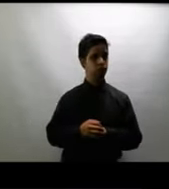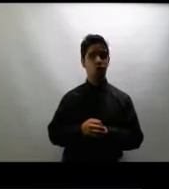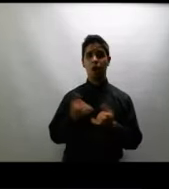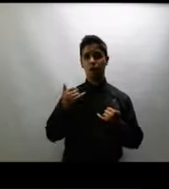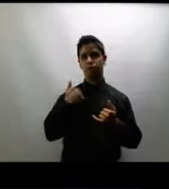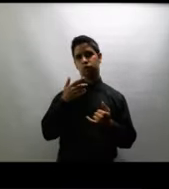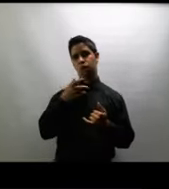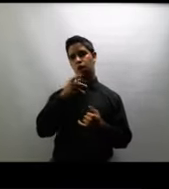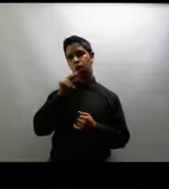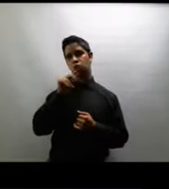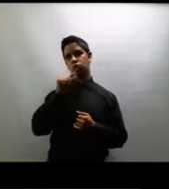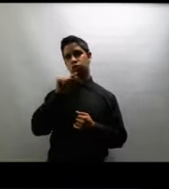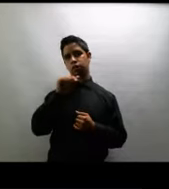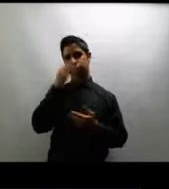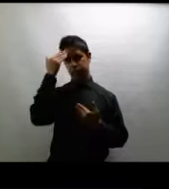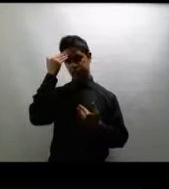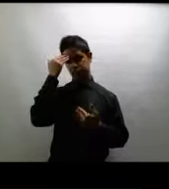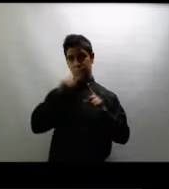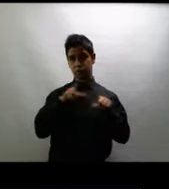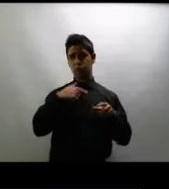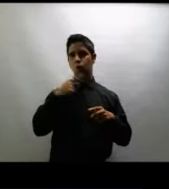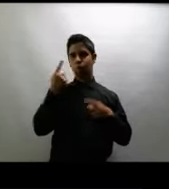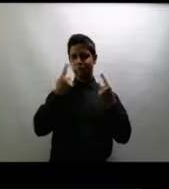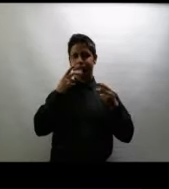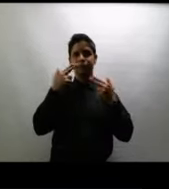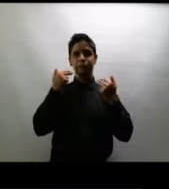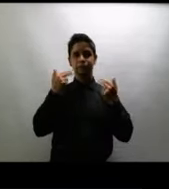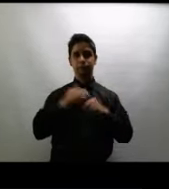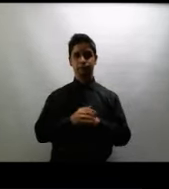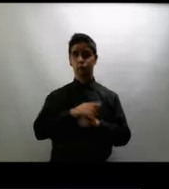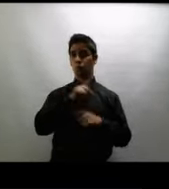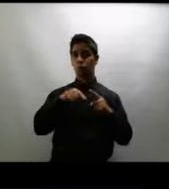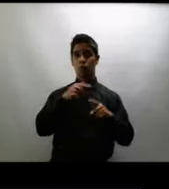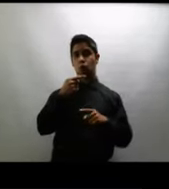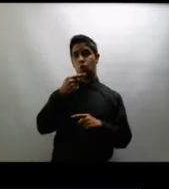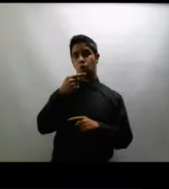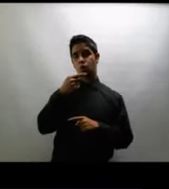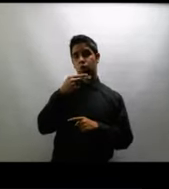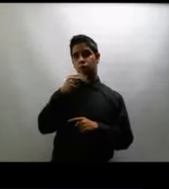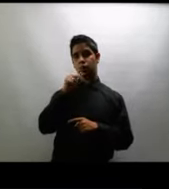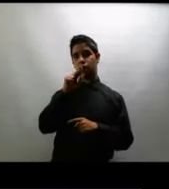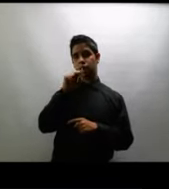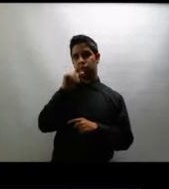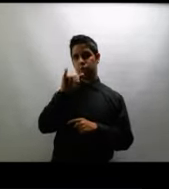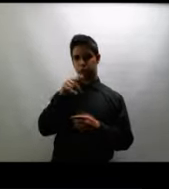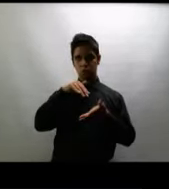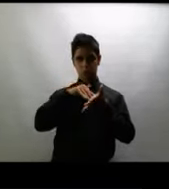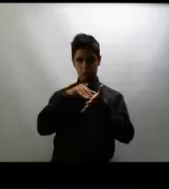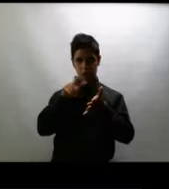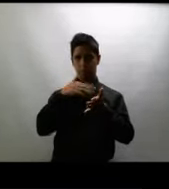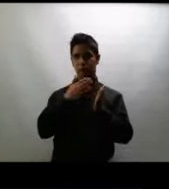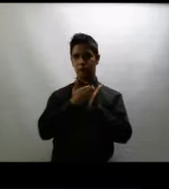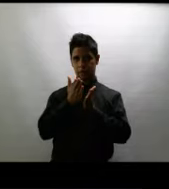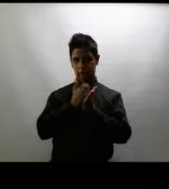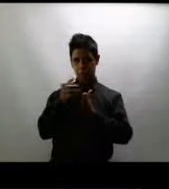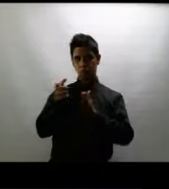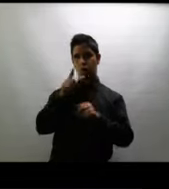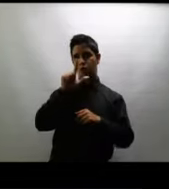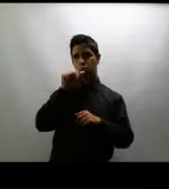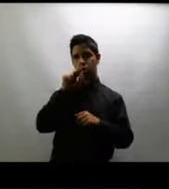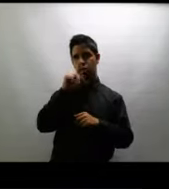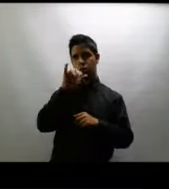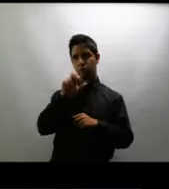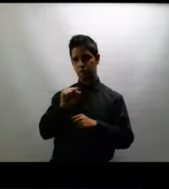hoy? No, es que se van a reír mucho, creo. Vamos. Cuando Gandhi estudiaba Derecho en Londres, un profesor de apellido Peters le